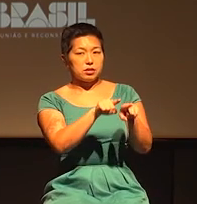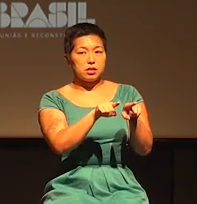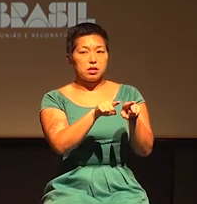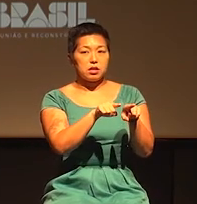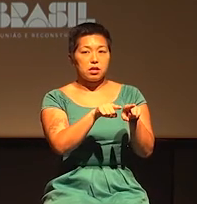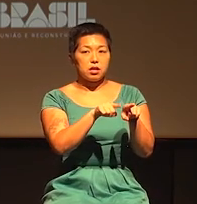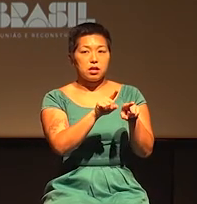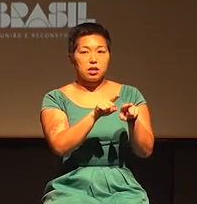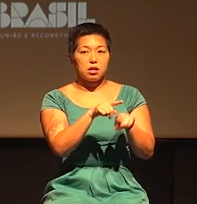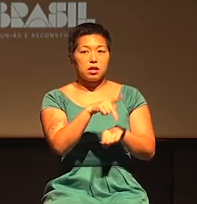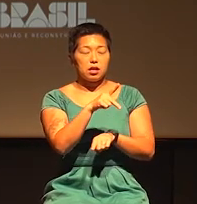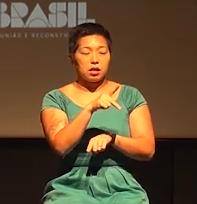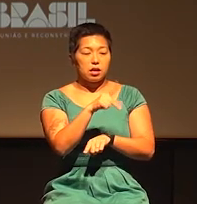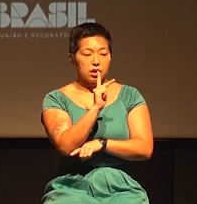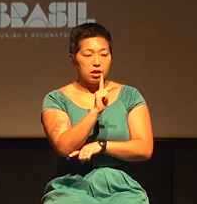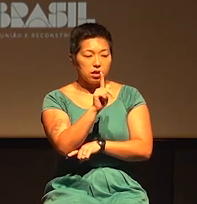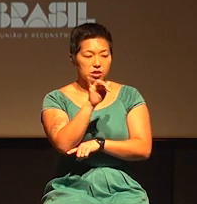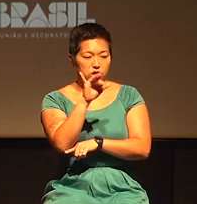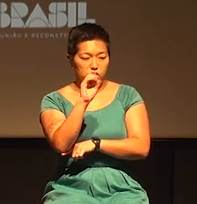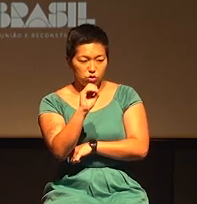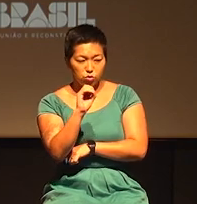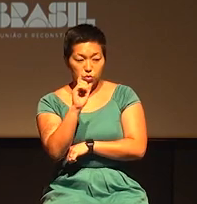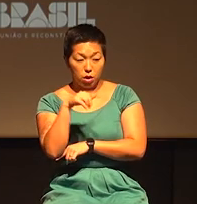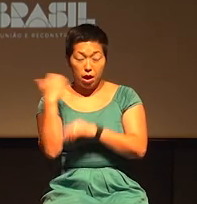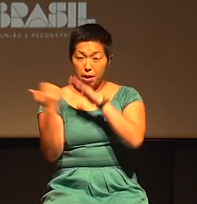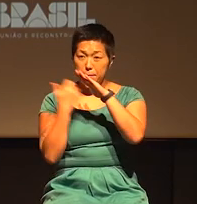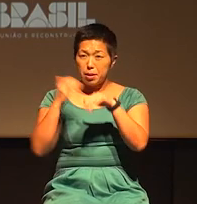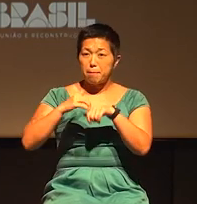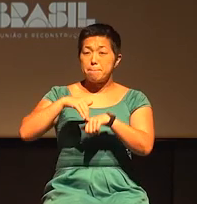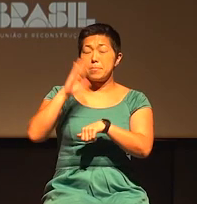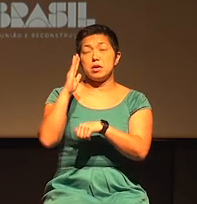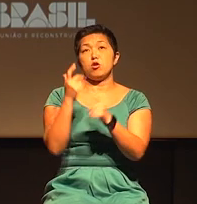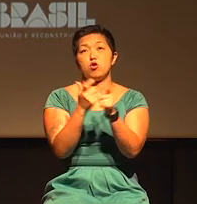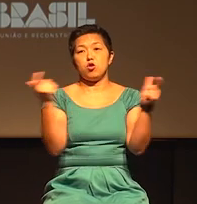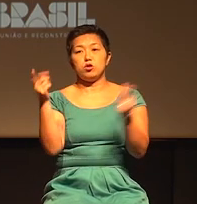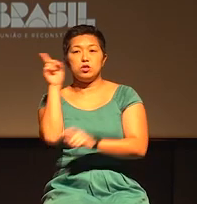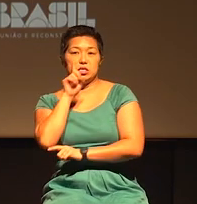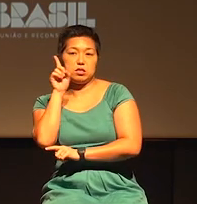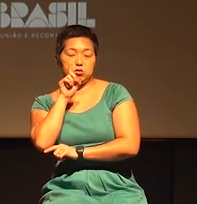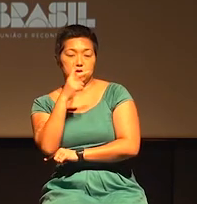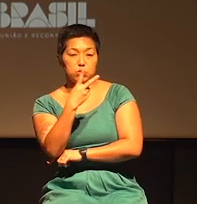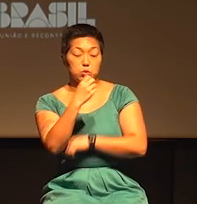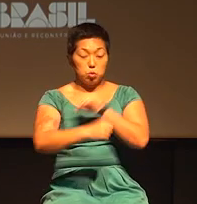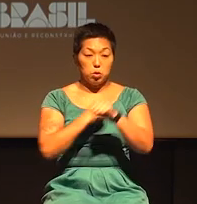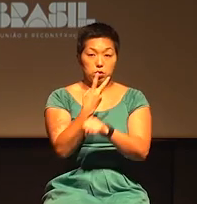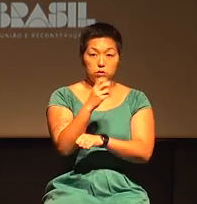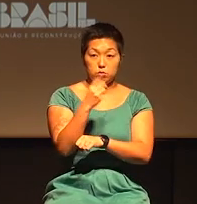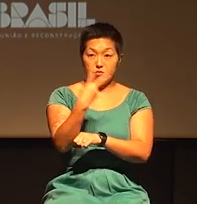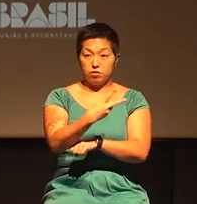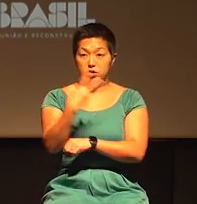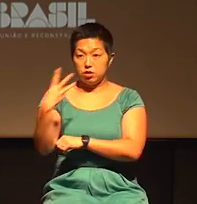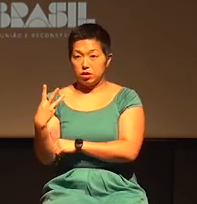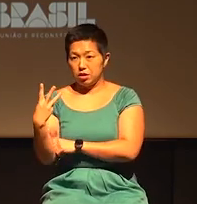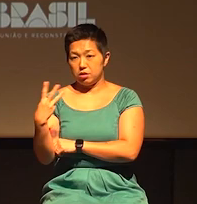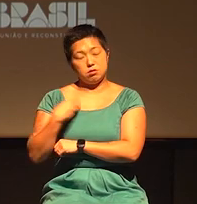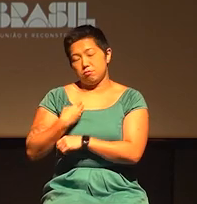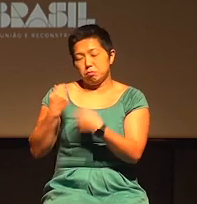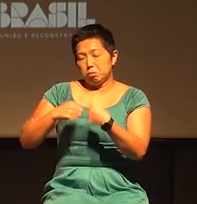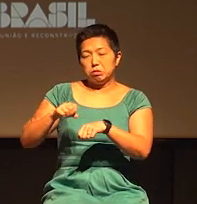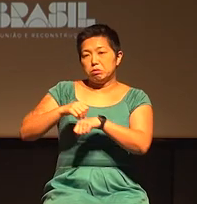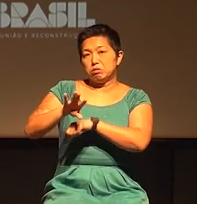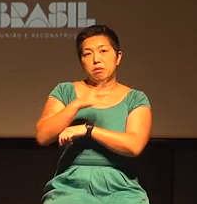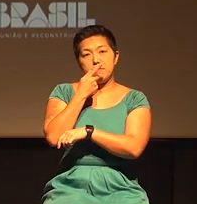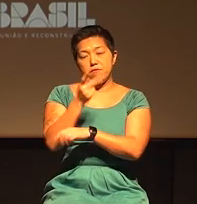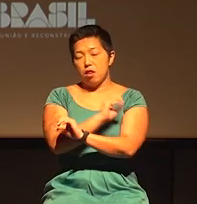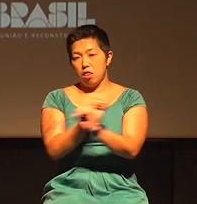Cargil Cargil é a maior empresa dos Estados Unidos de 2023 assim eu não preciso dizer mais